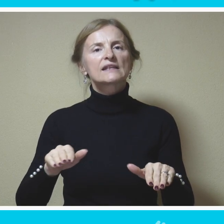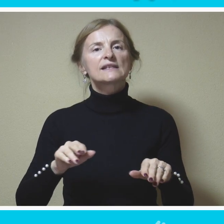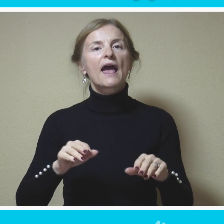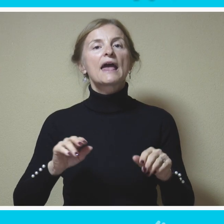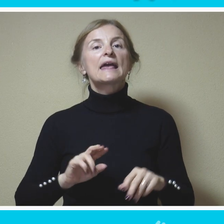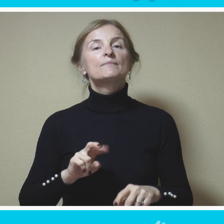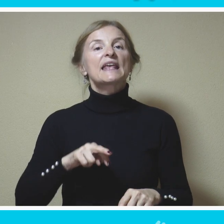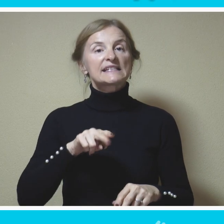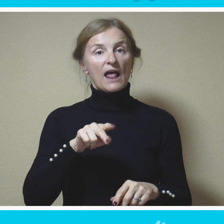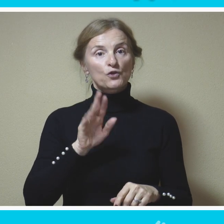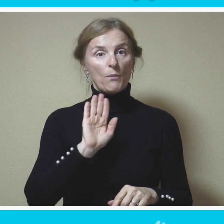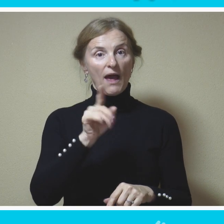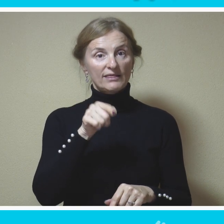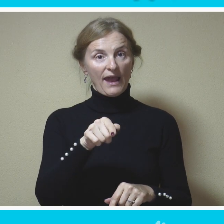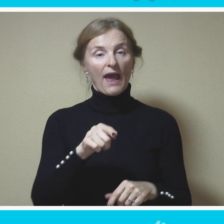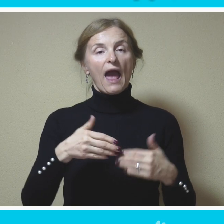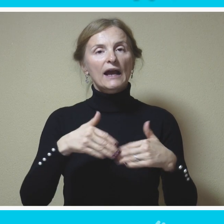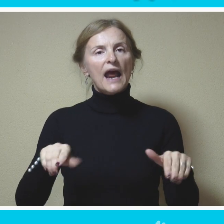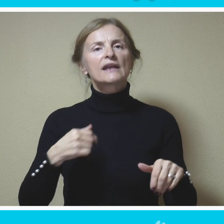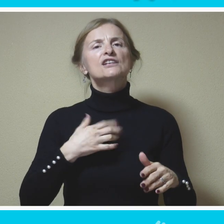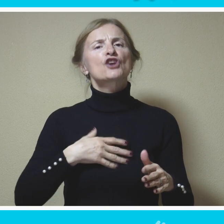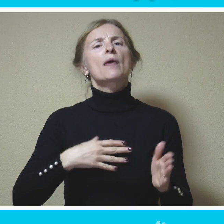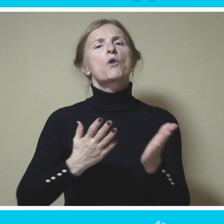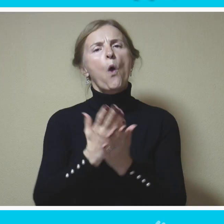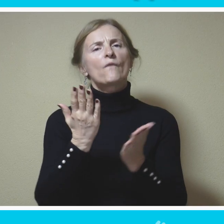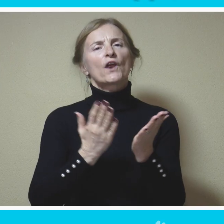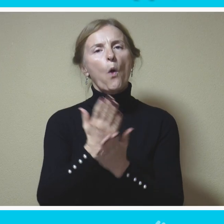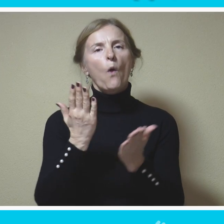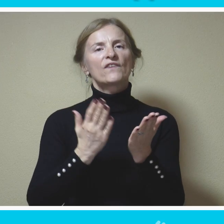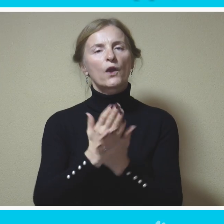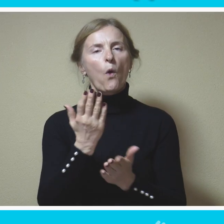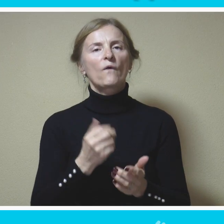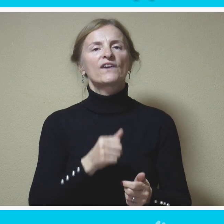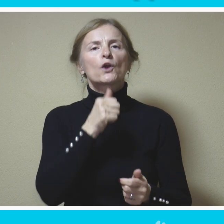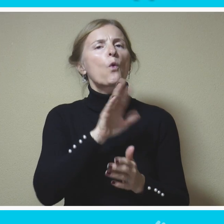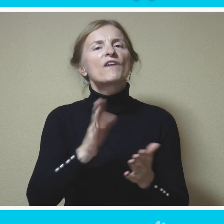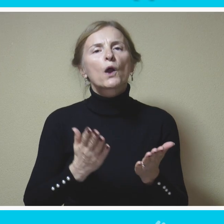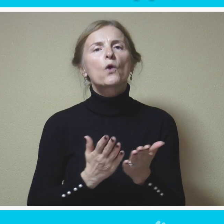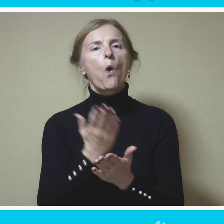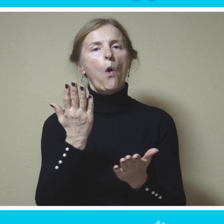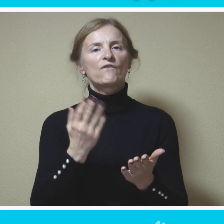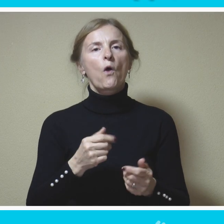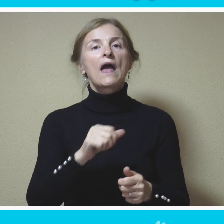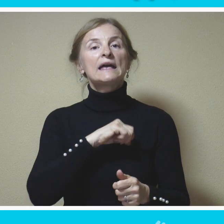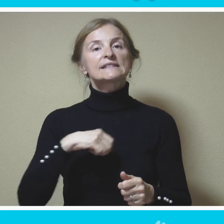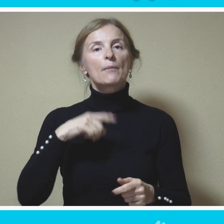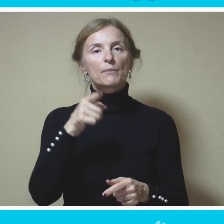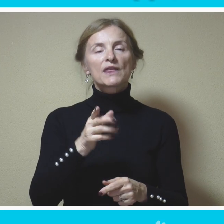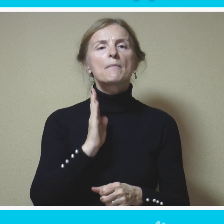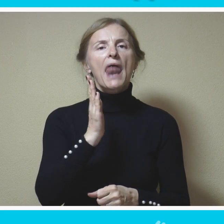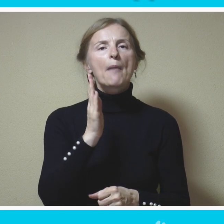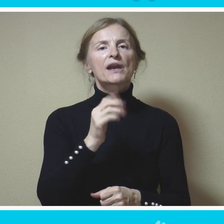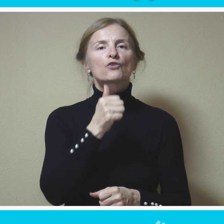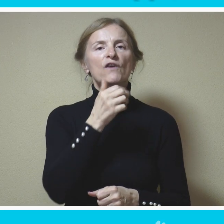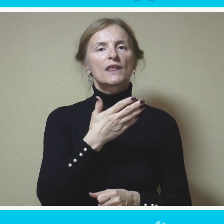onda izlaskom na te granice nove, iznova nove i samim tim to